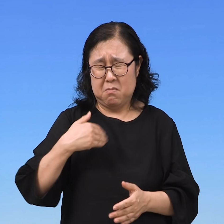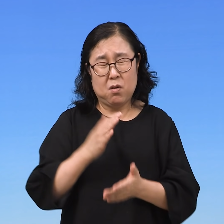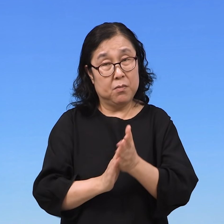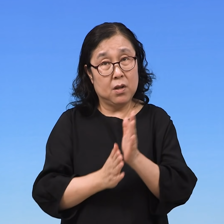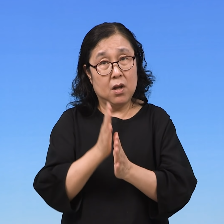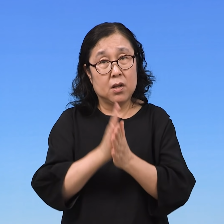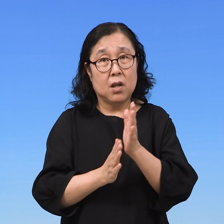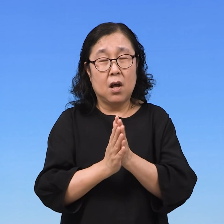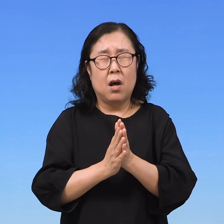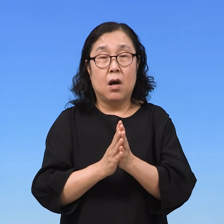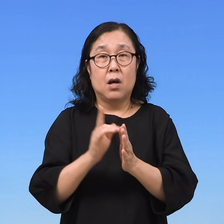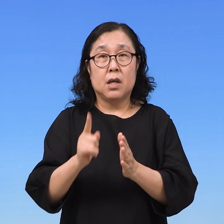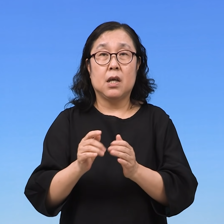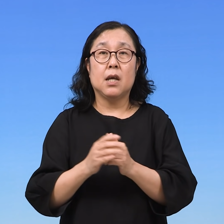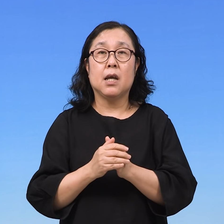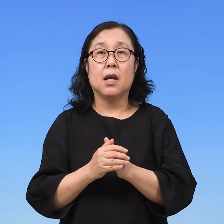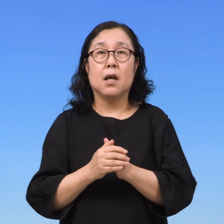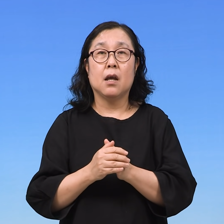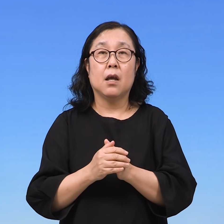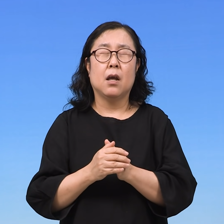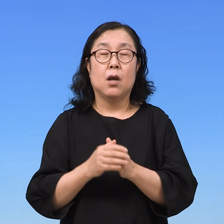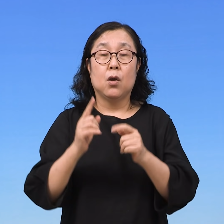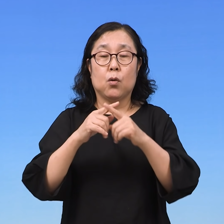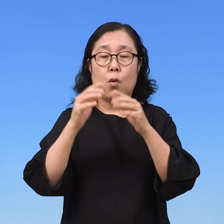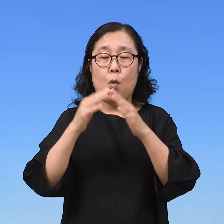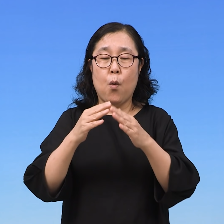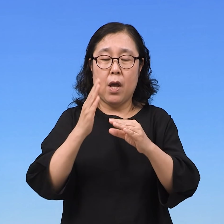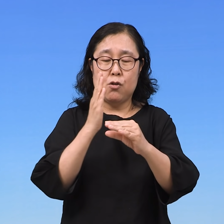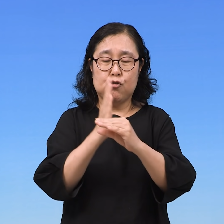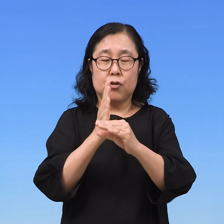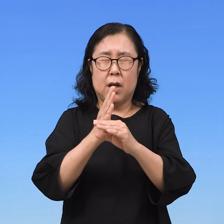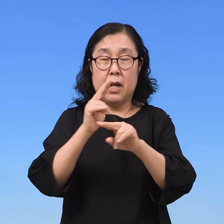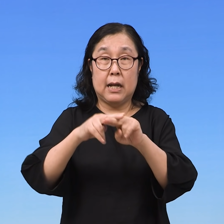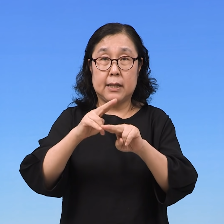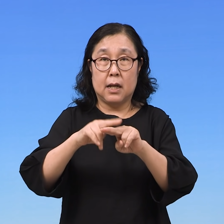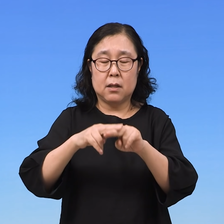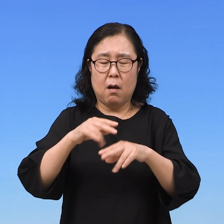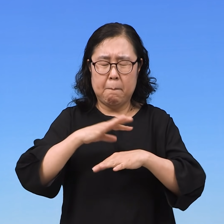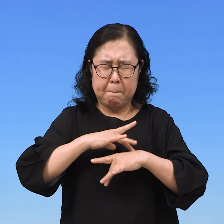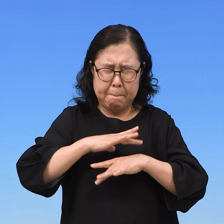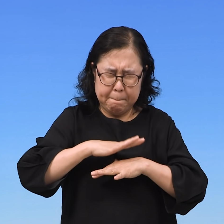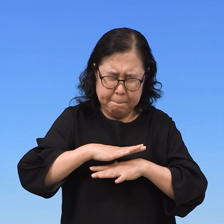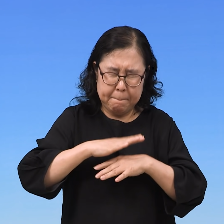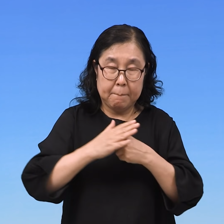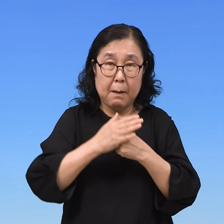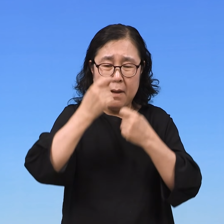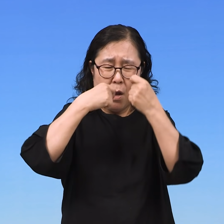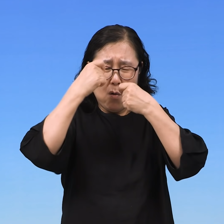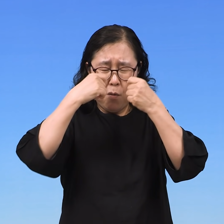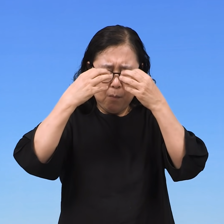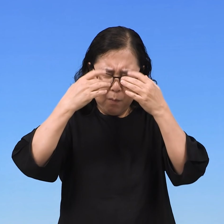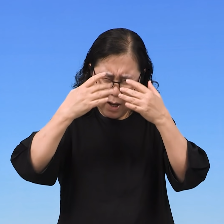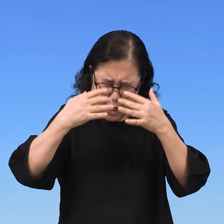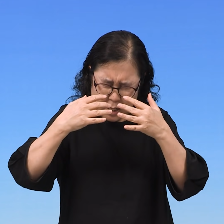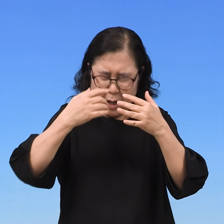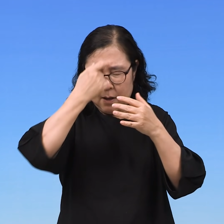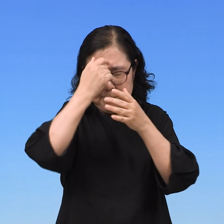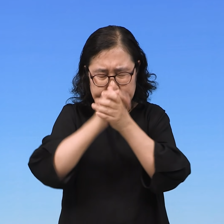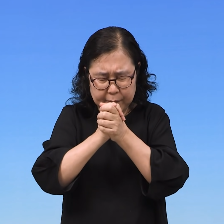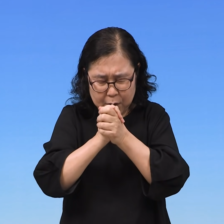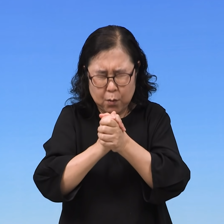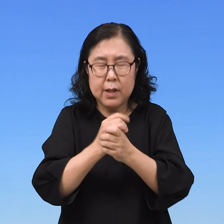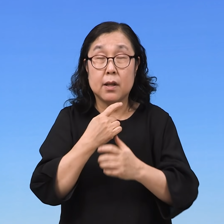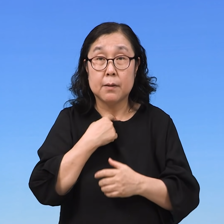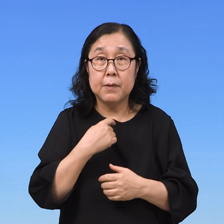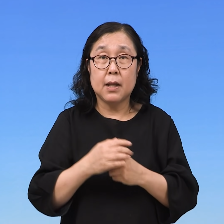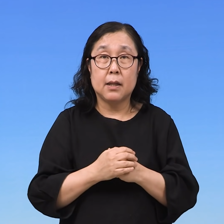맨날 주중에 아무도 없는 이 컴컴한 창문도 없는 본당 가운데 자리에 앉아가지고 두려워서 참 울며 기도하던